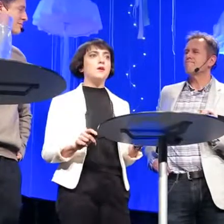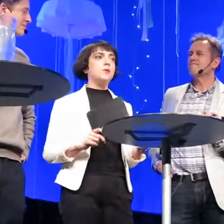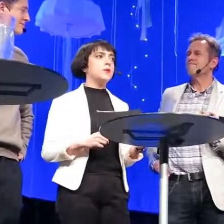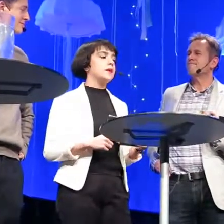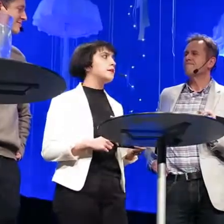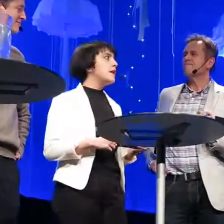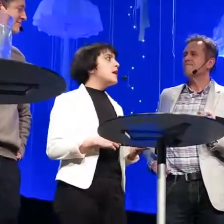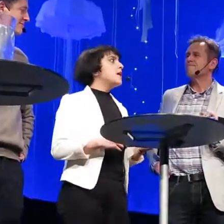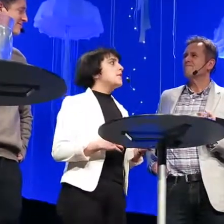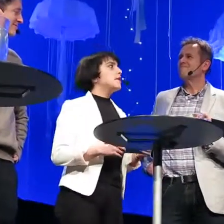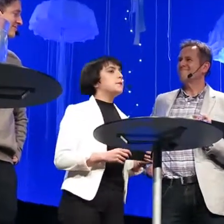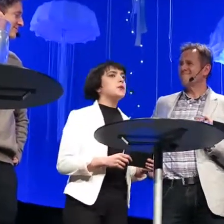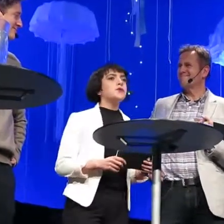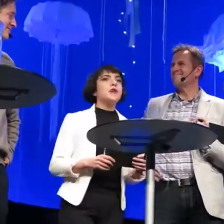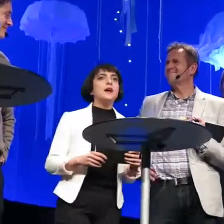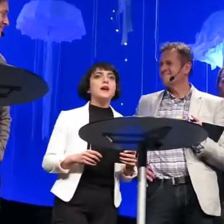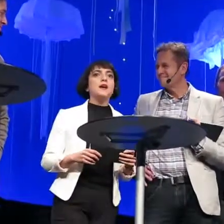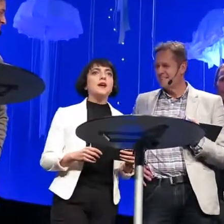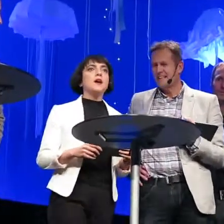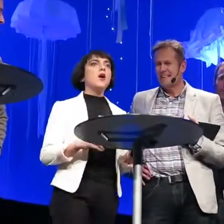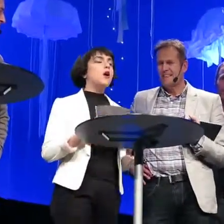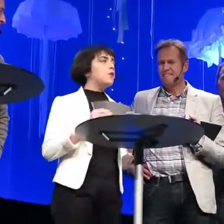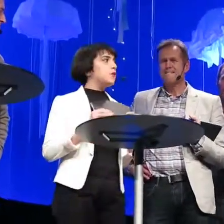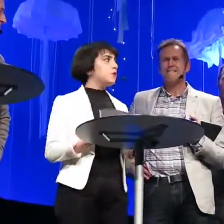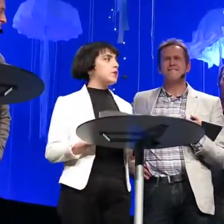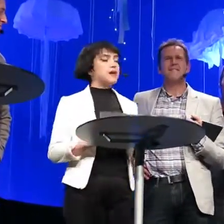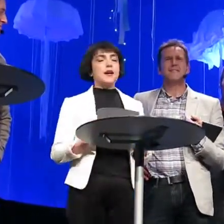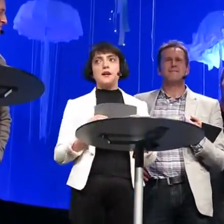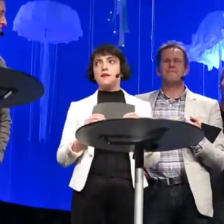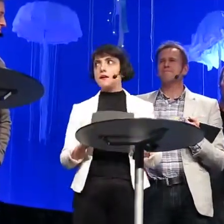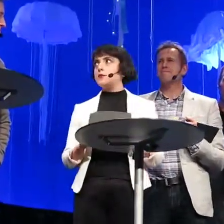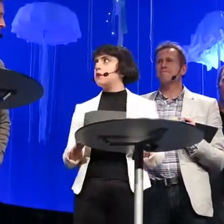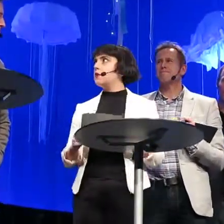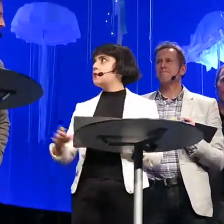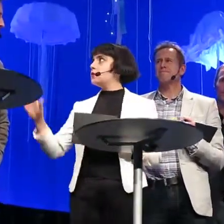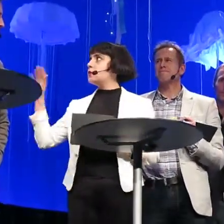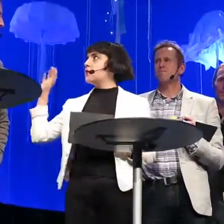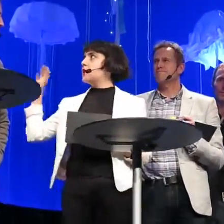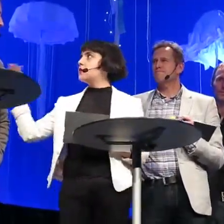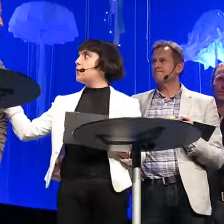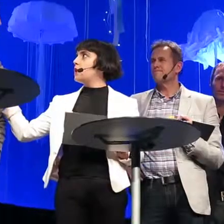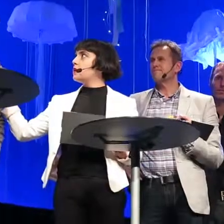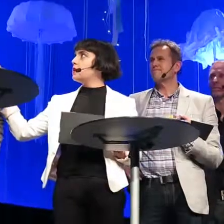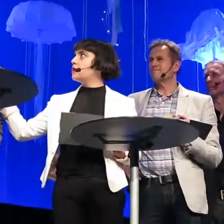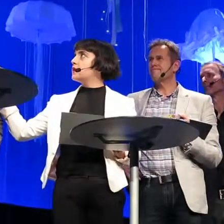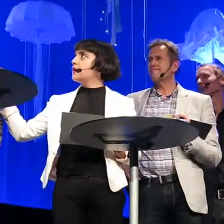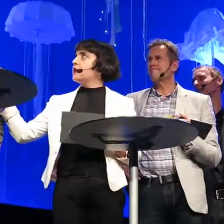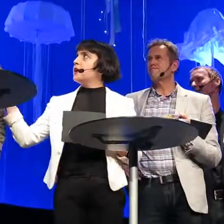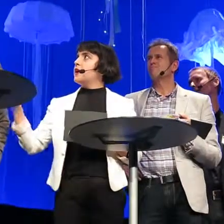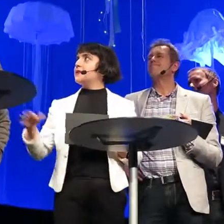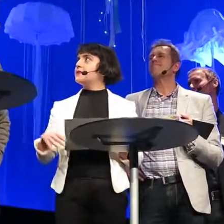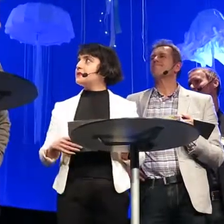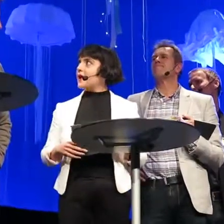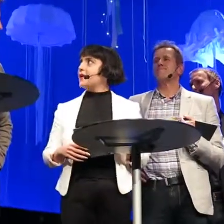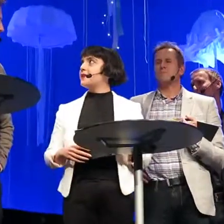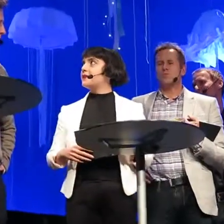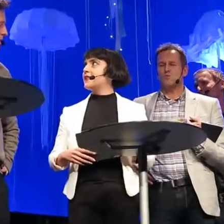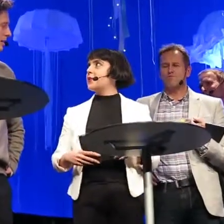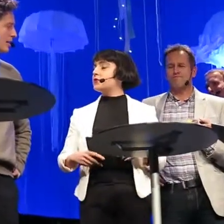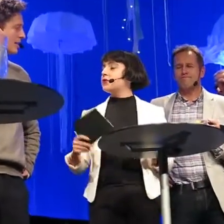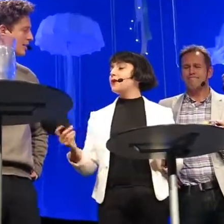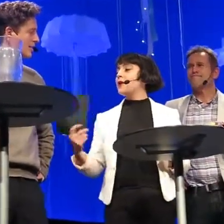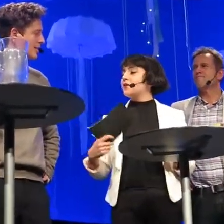att googla det ordet. Vi måste avrunda det här samtalet. För du ska med tåg.